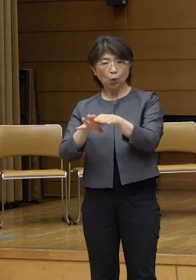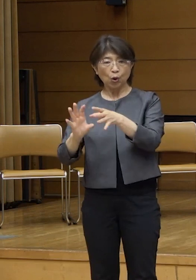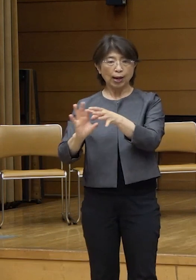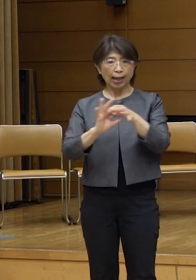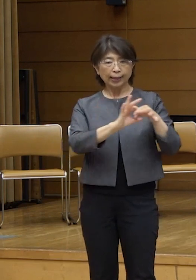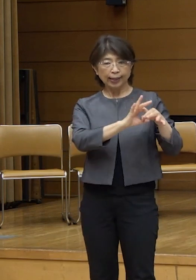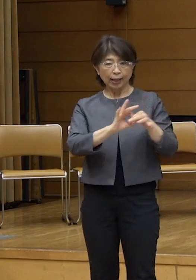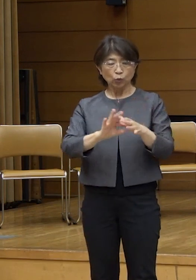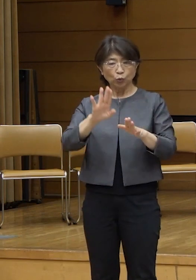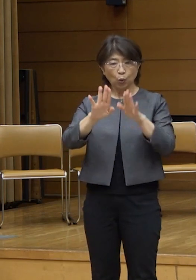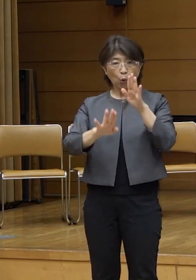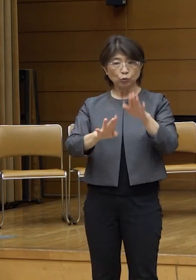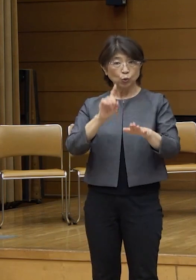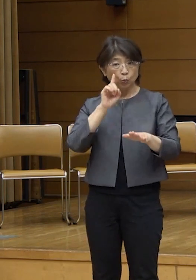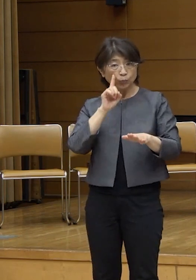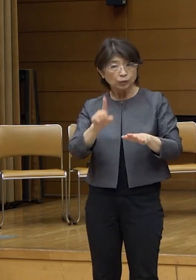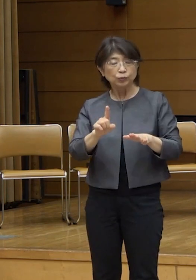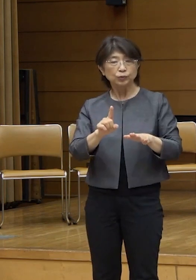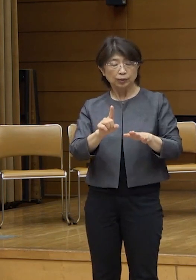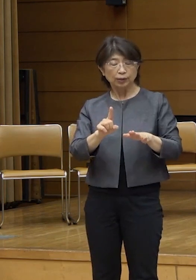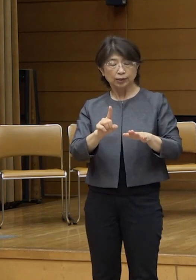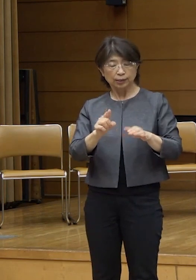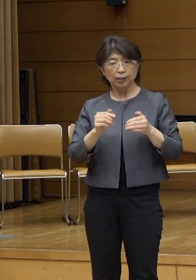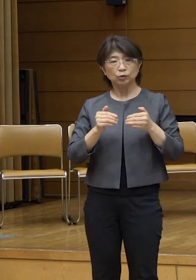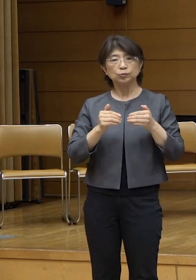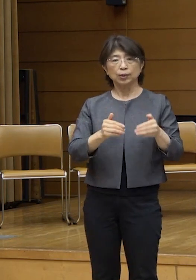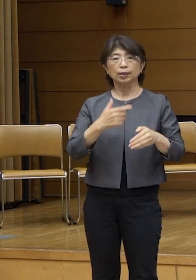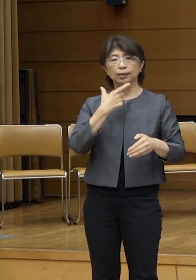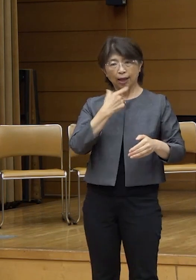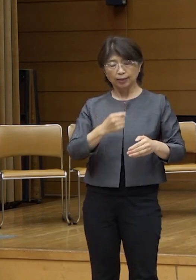の様子を見守る必要があると考えています。 ありがとうございました。